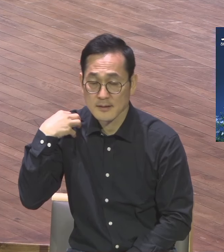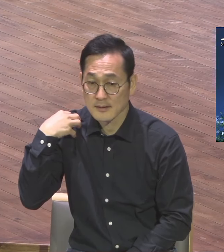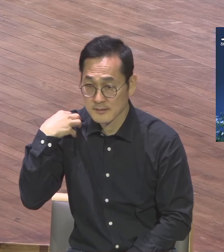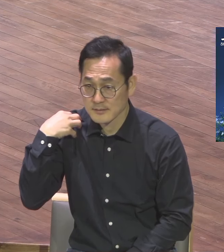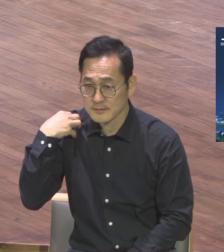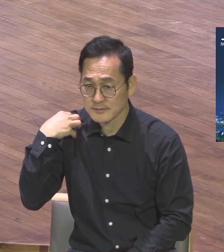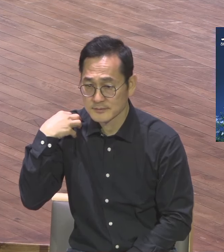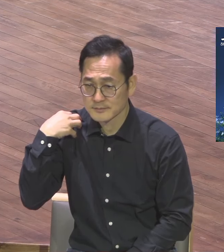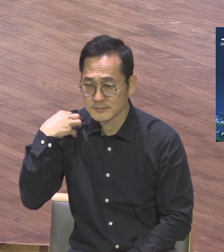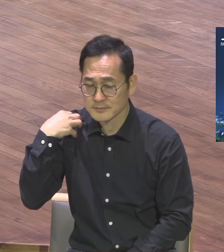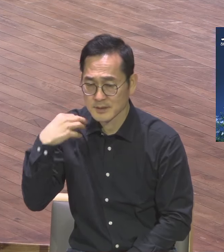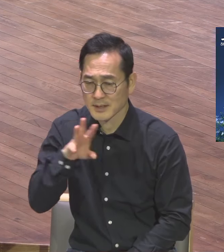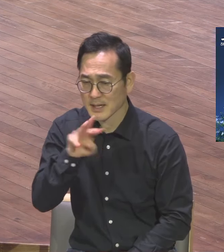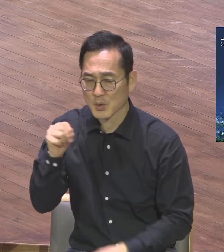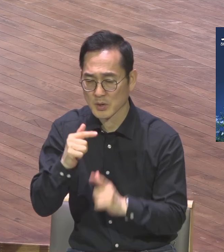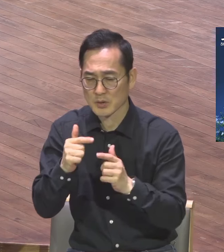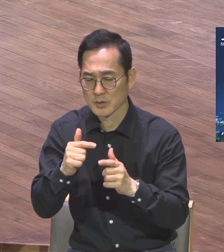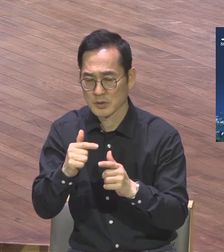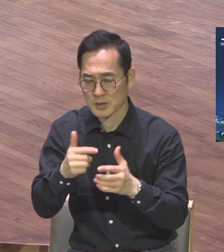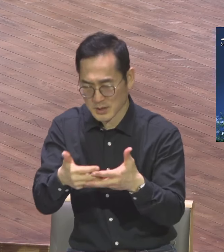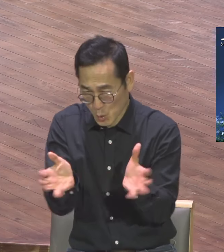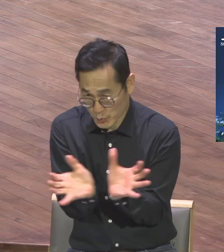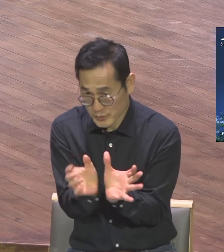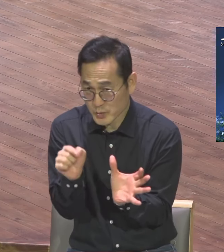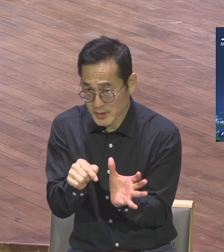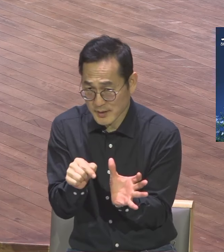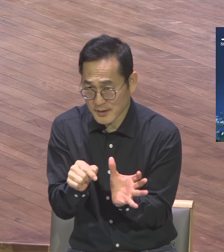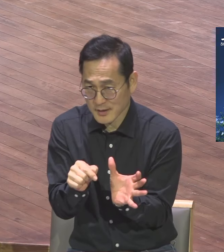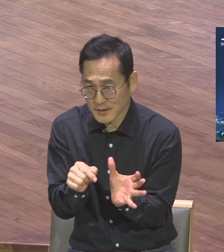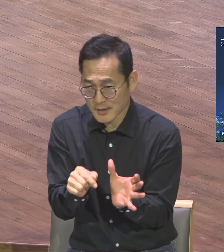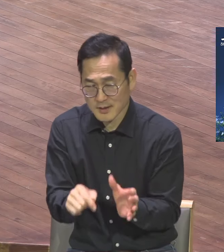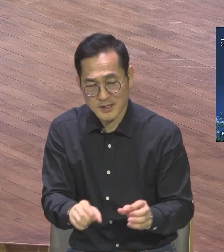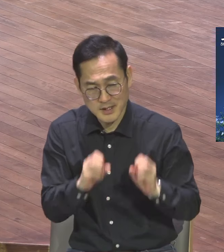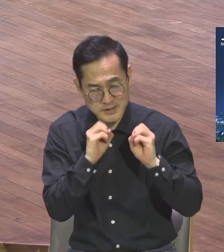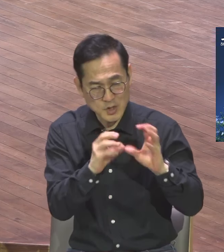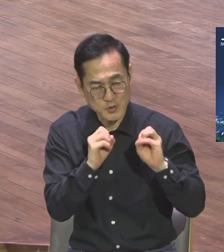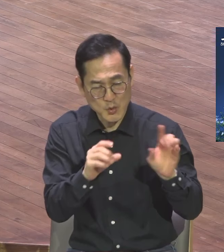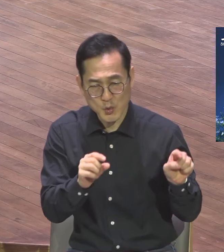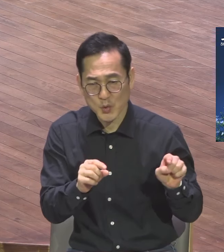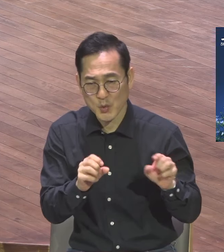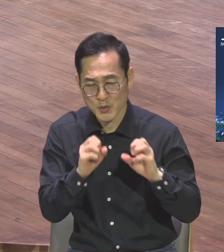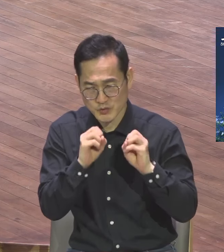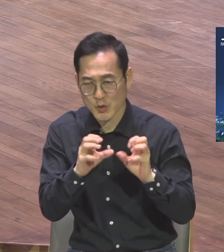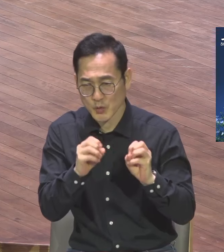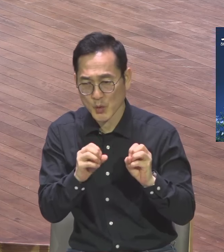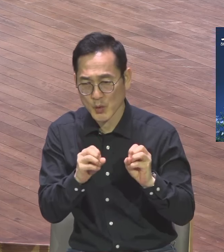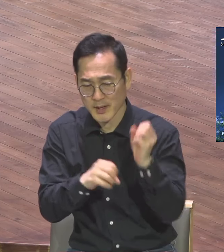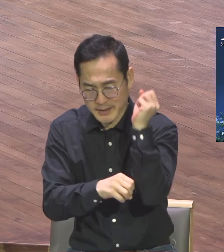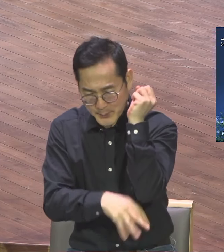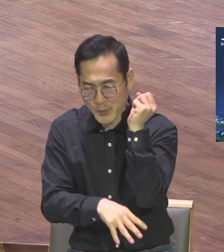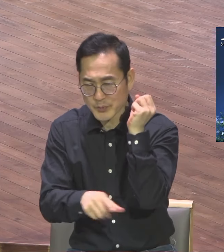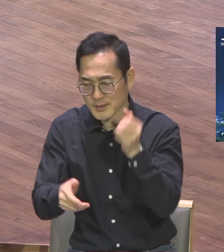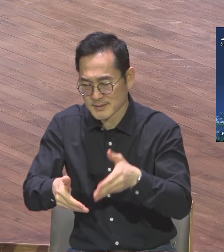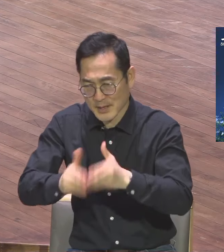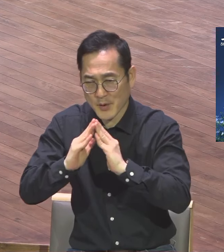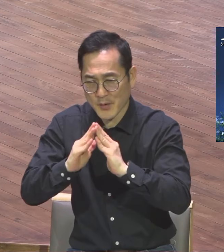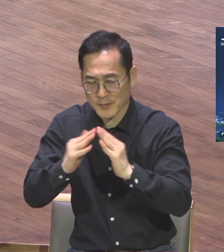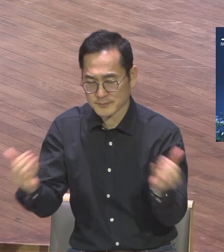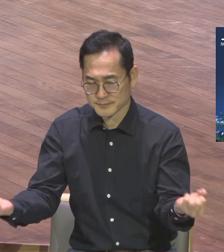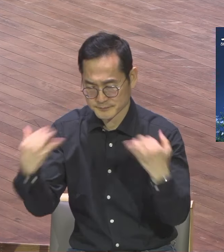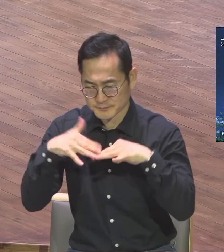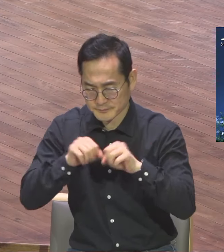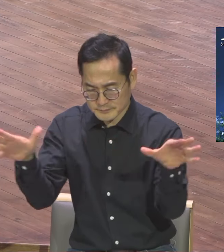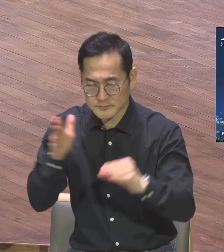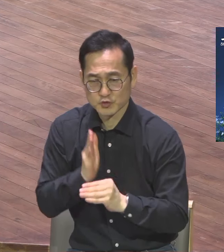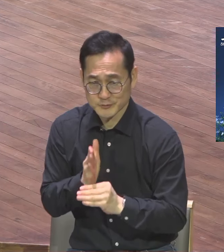하나님께서 영 공동체를 선교의 토치, 배려로 그렇게 세웠기 때문에 앞으로 계속